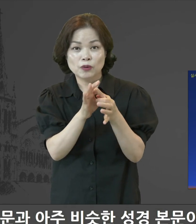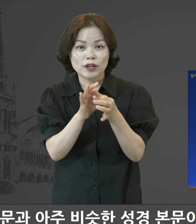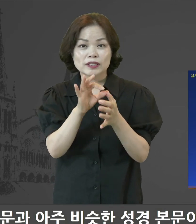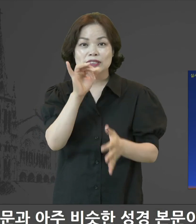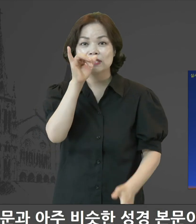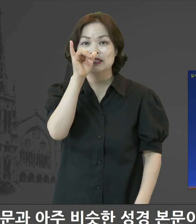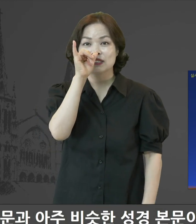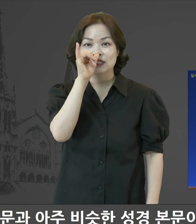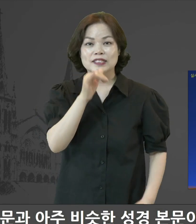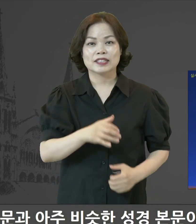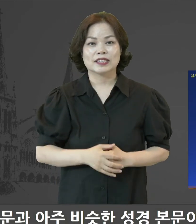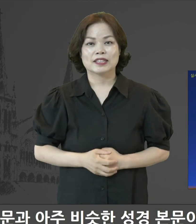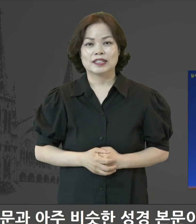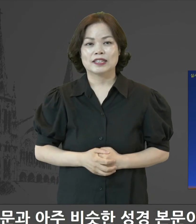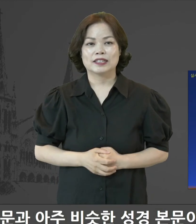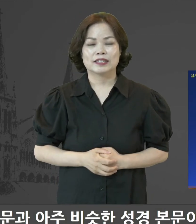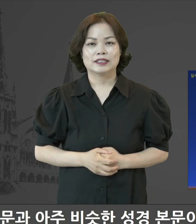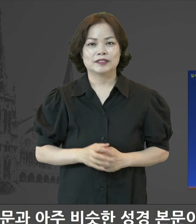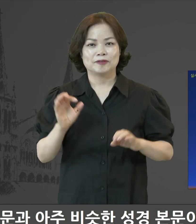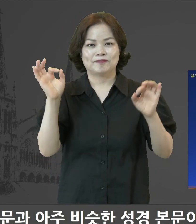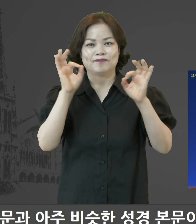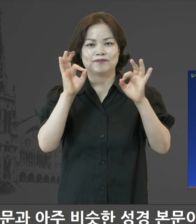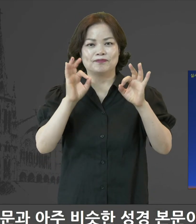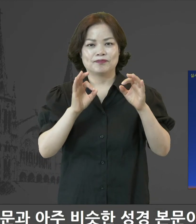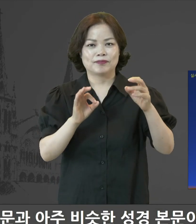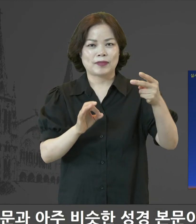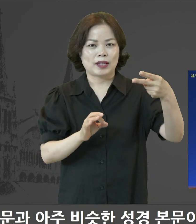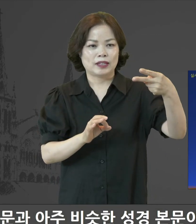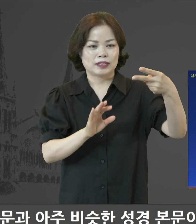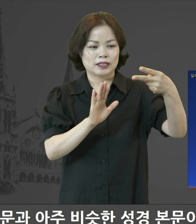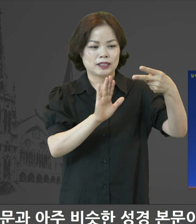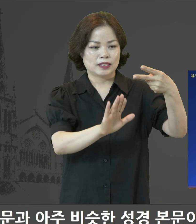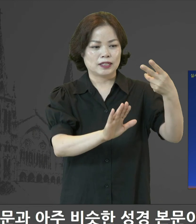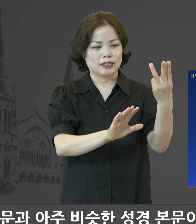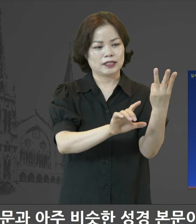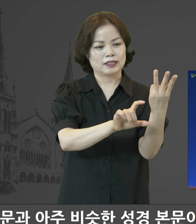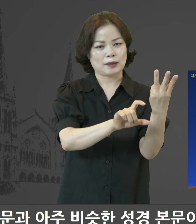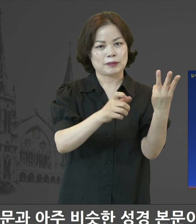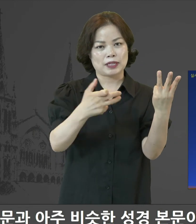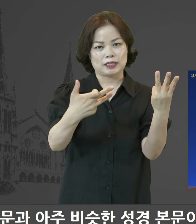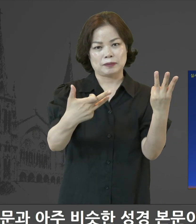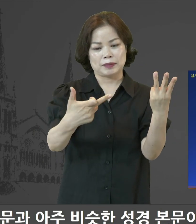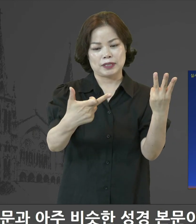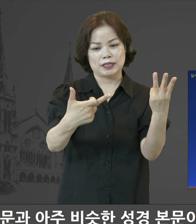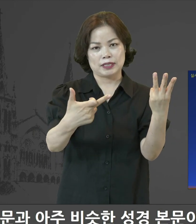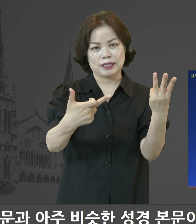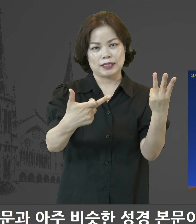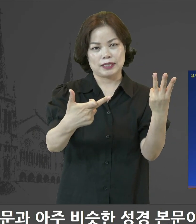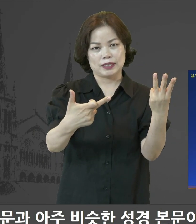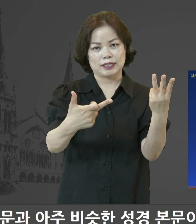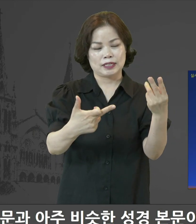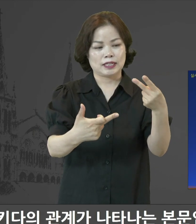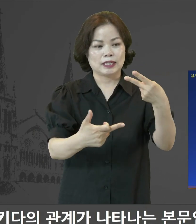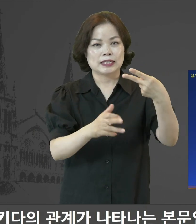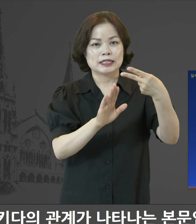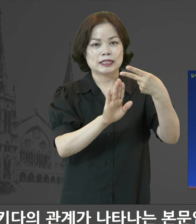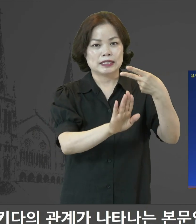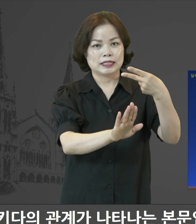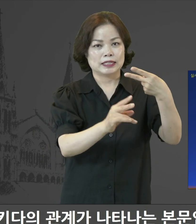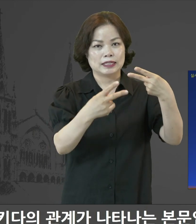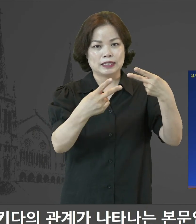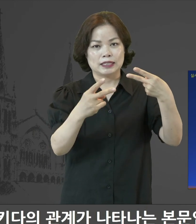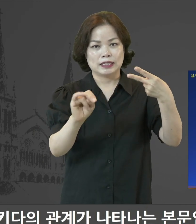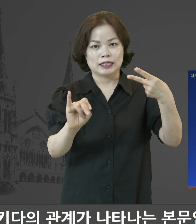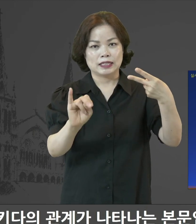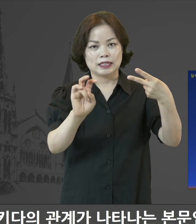나타나는 본문인데 같이 한번 봤으면 좋겠습니다. 디모데후서 3장 17절인데 디모데후서